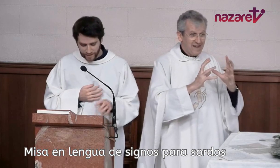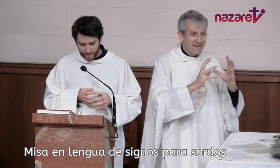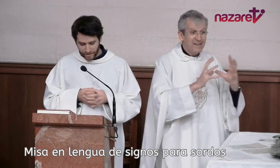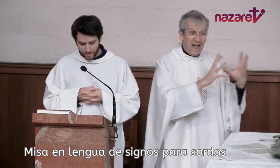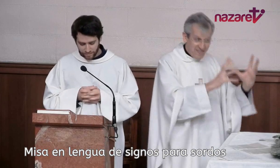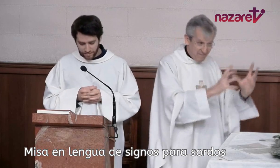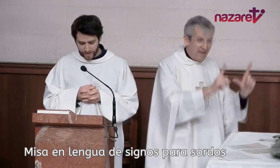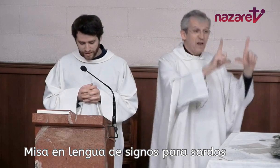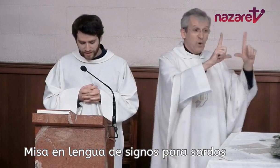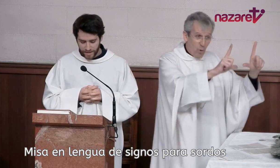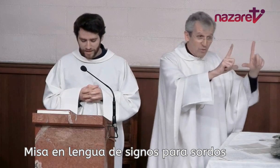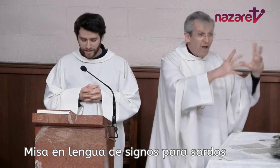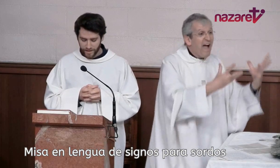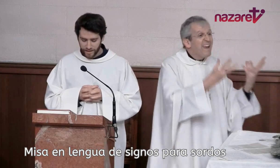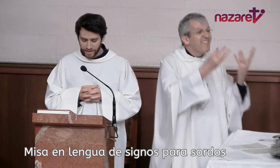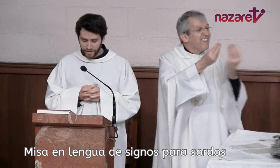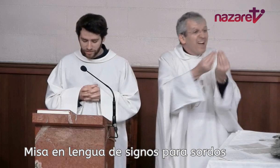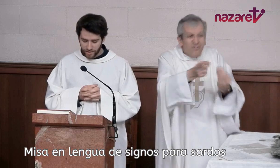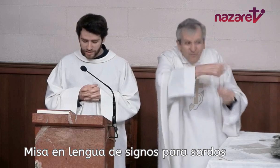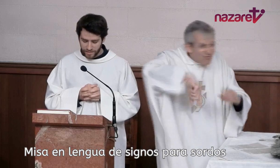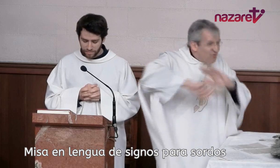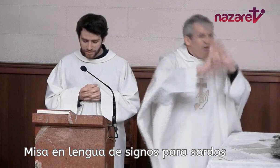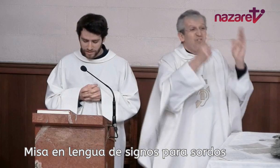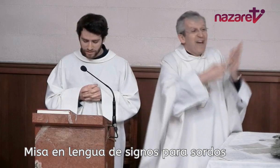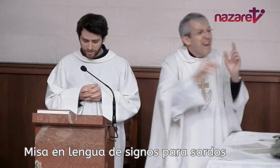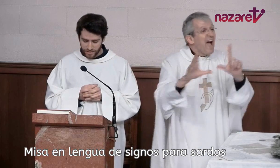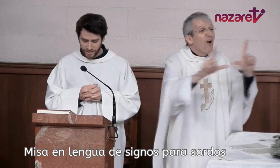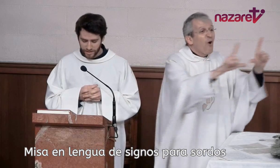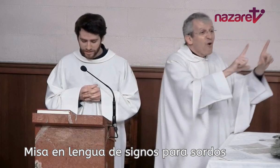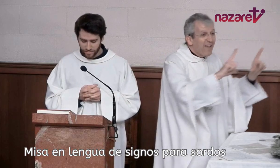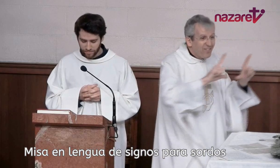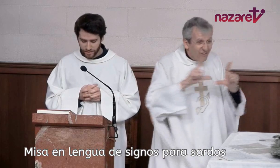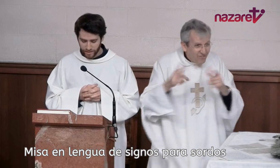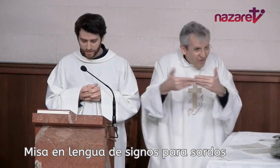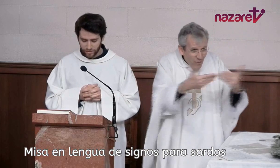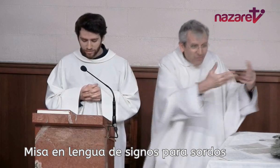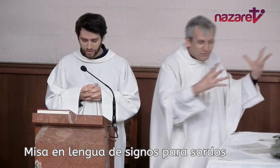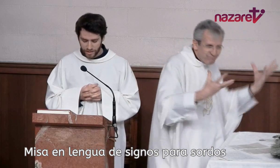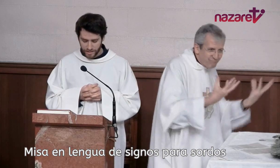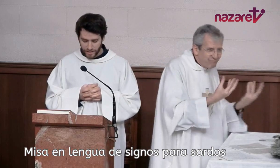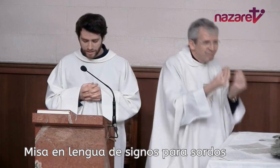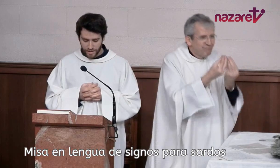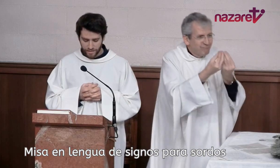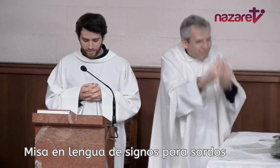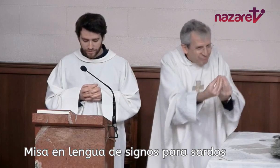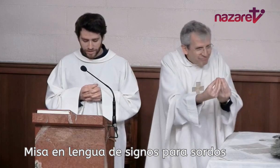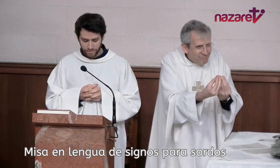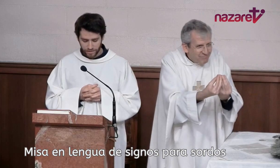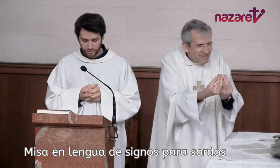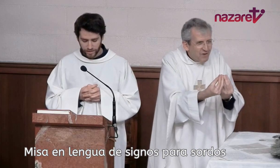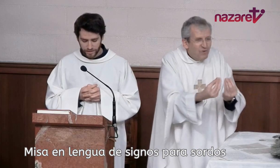aquel que lo aceptara, heredaría todas las posesiones de este hombre, incluidas las famosas pinturas.